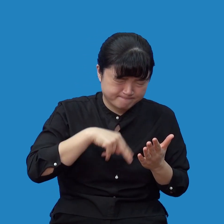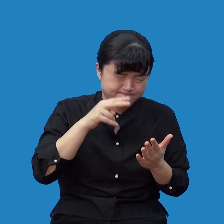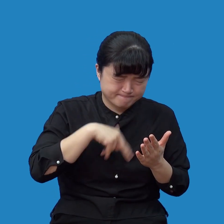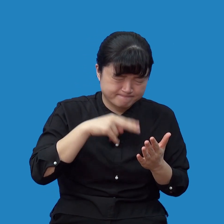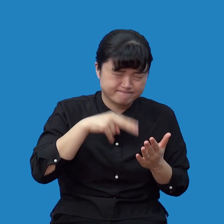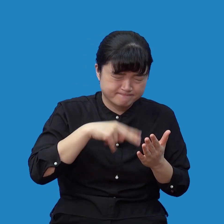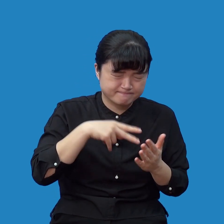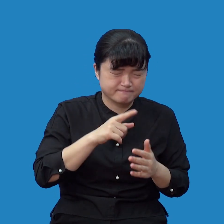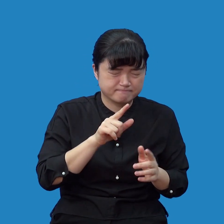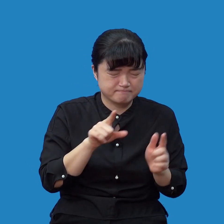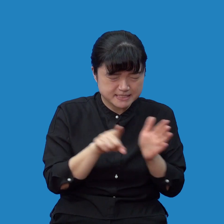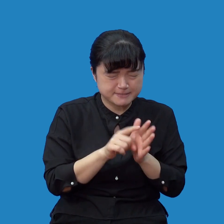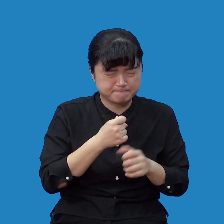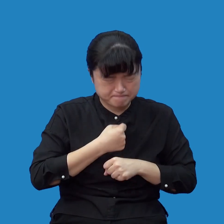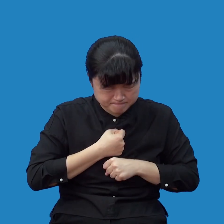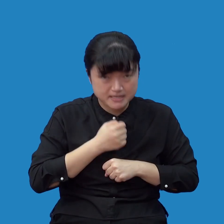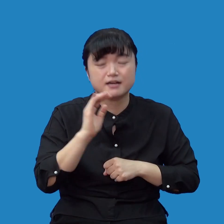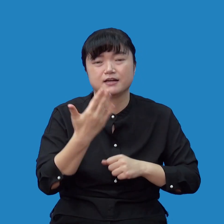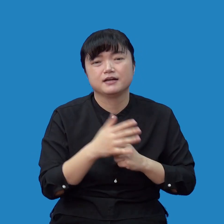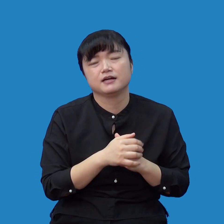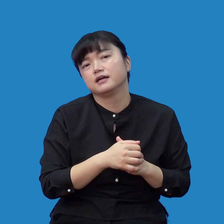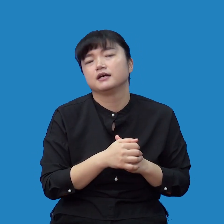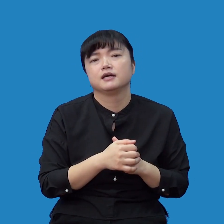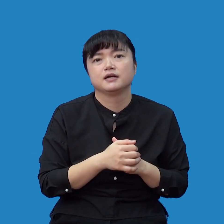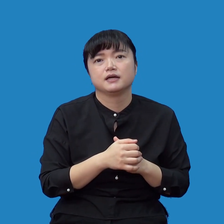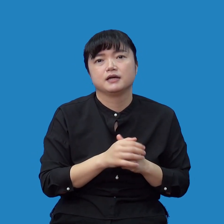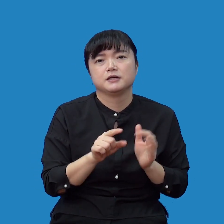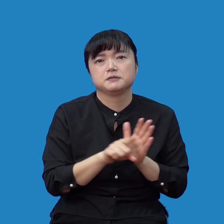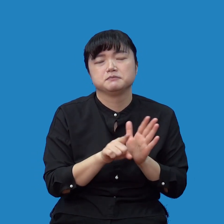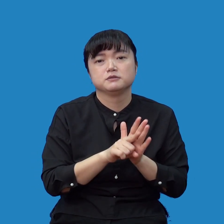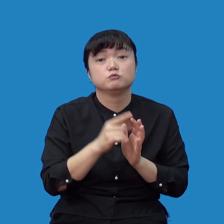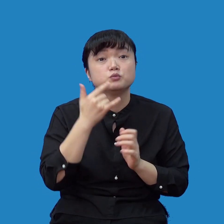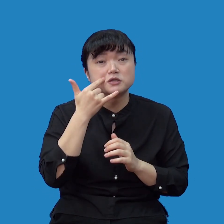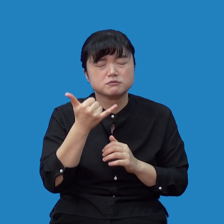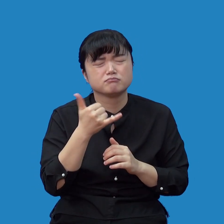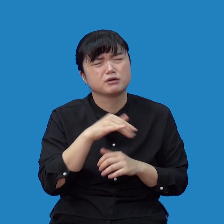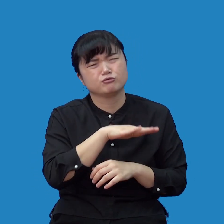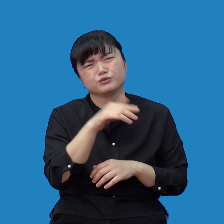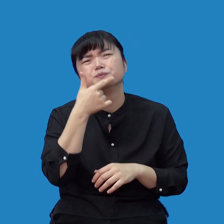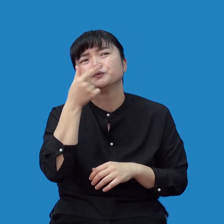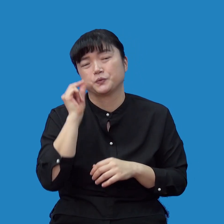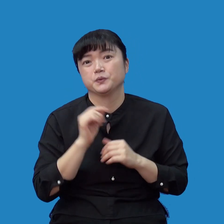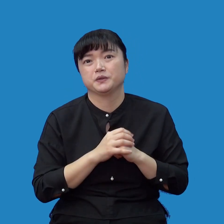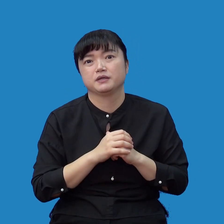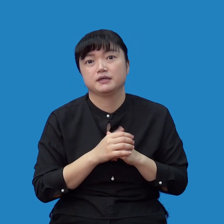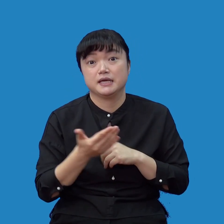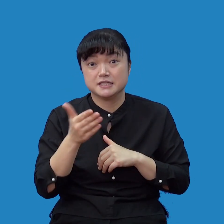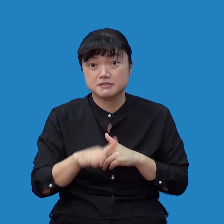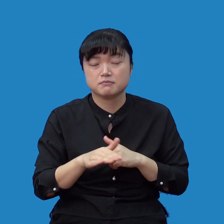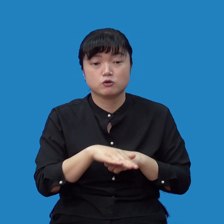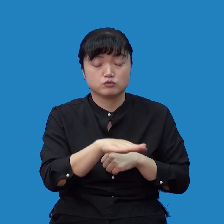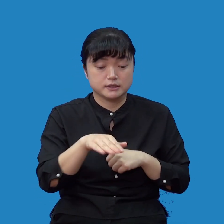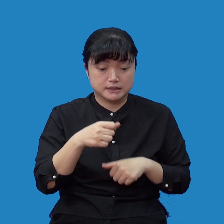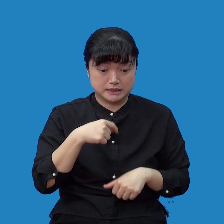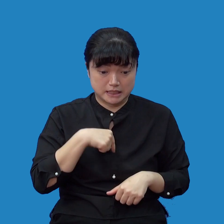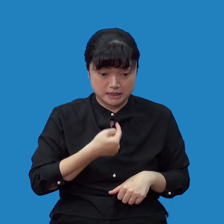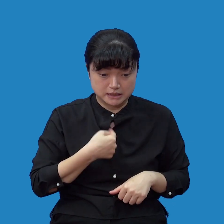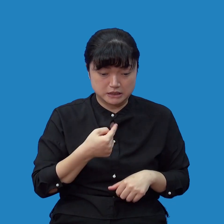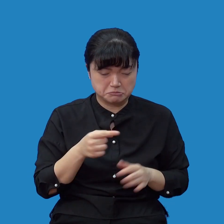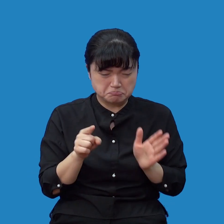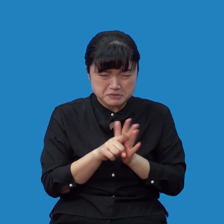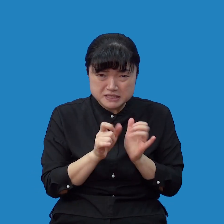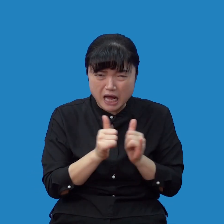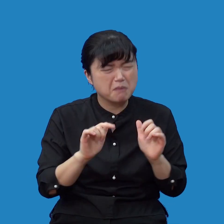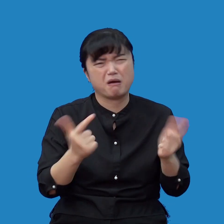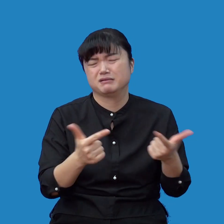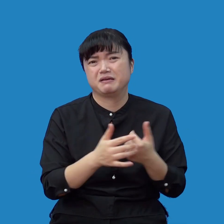합니다. 믿음의 부모지만 우리가 부족합니다. 하지만 우리는 우리 자신을 믿는 사람이 아닙니다.